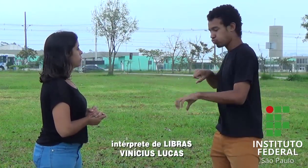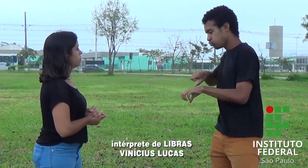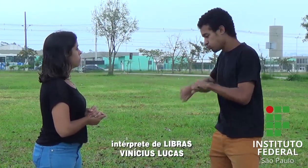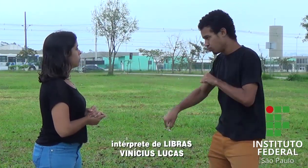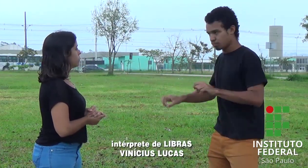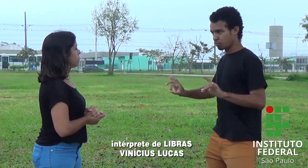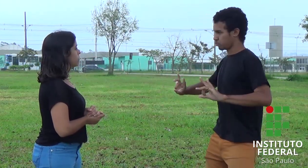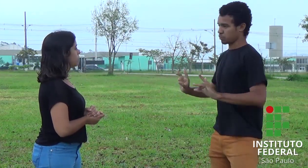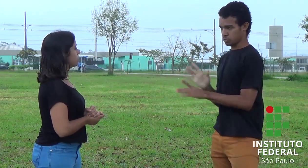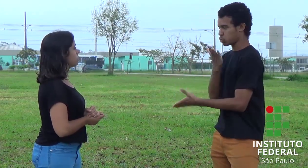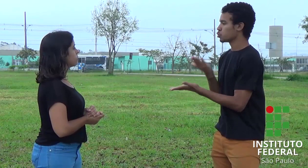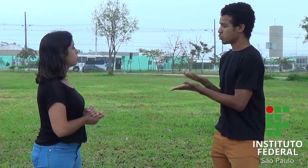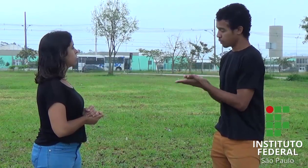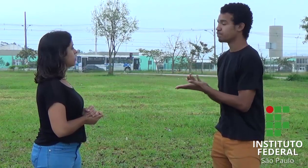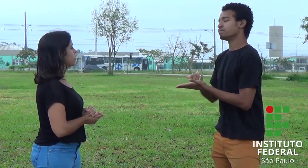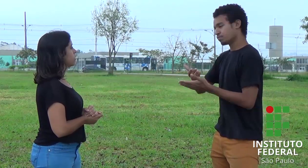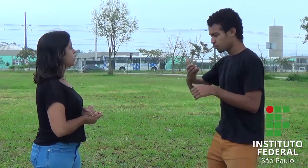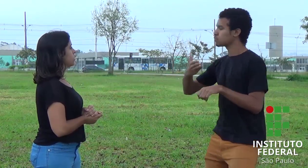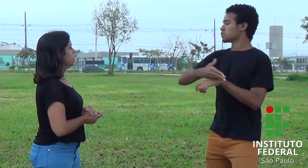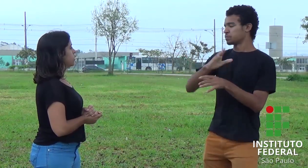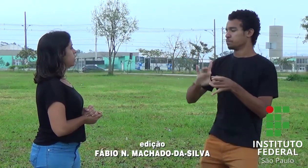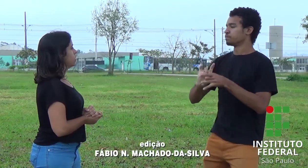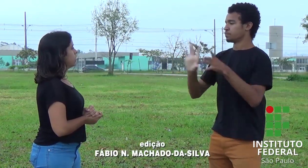concluído o ensino médio, para daí realizar a inscrição.